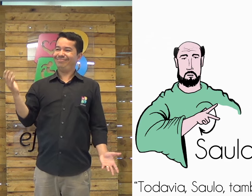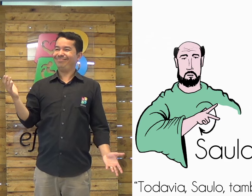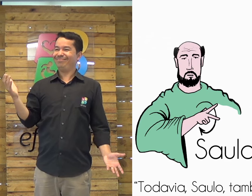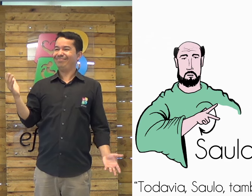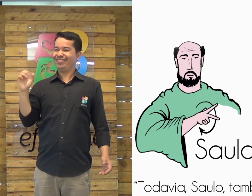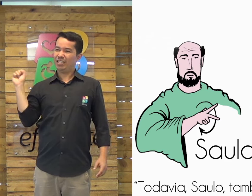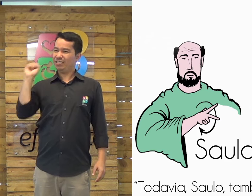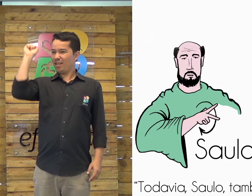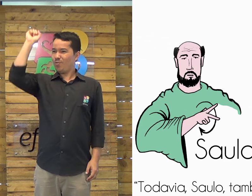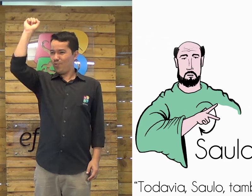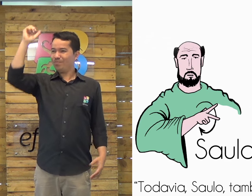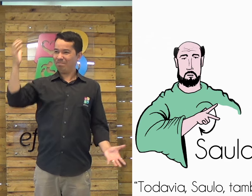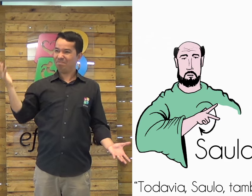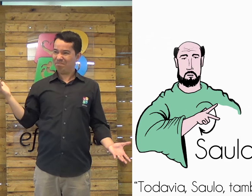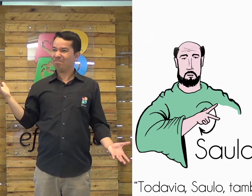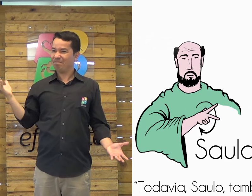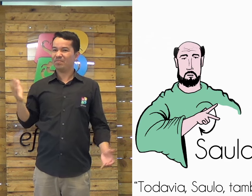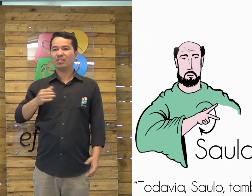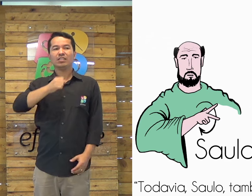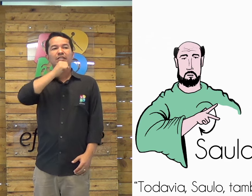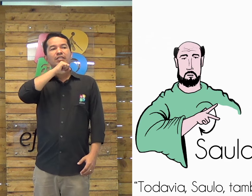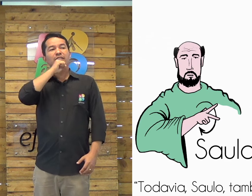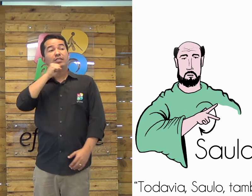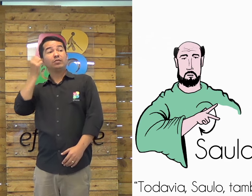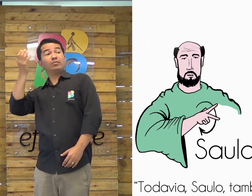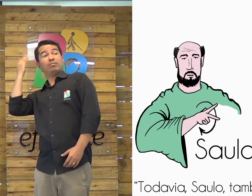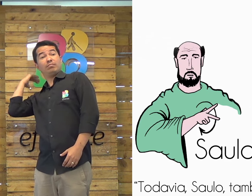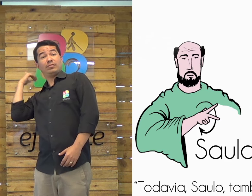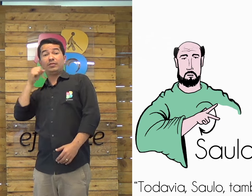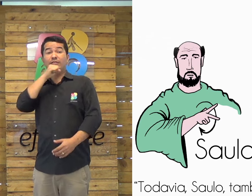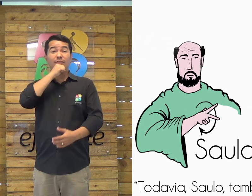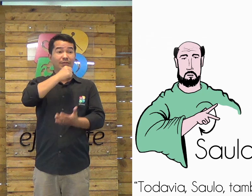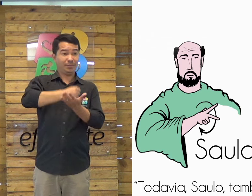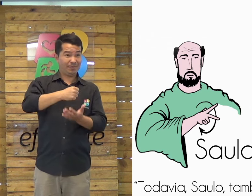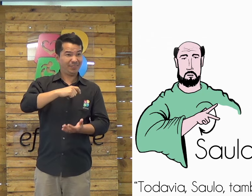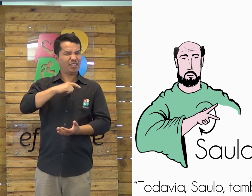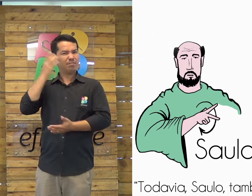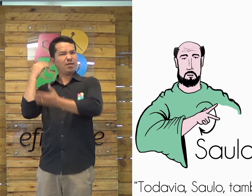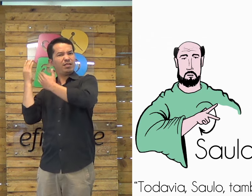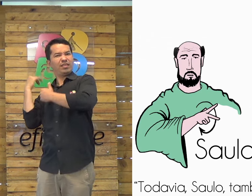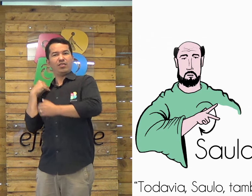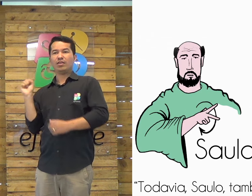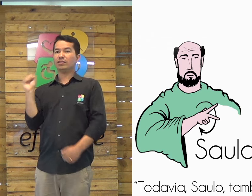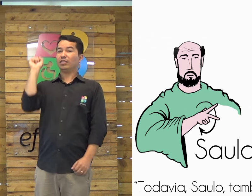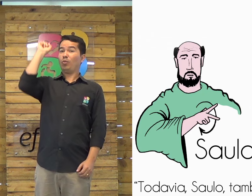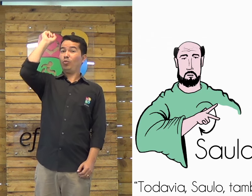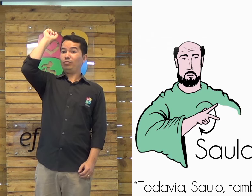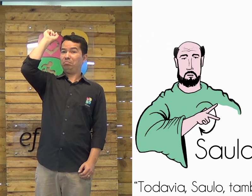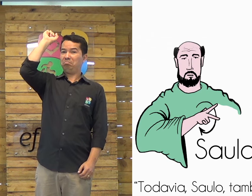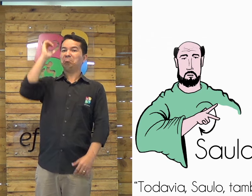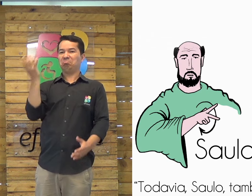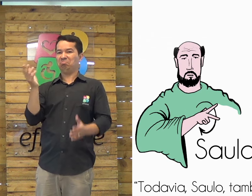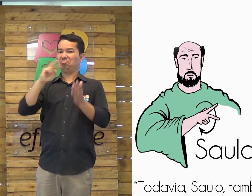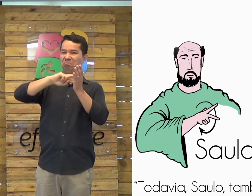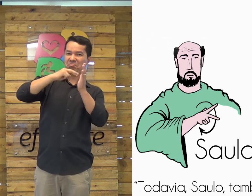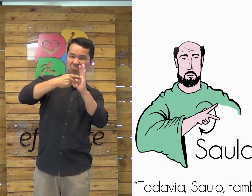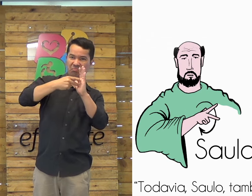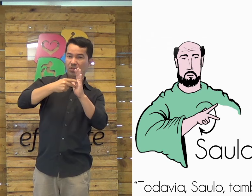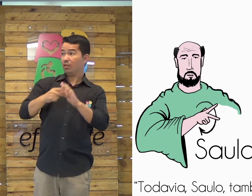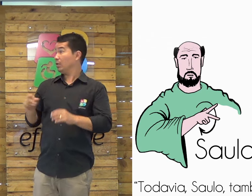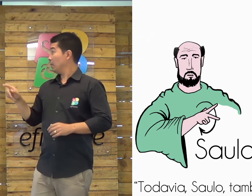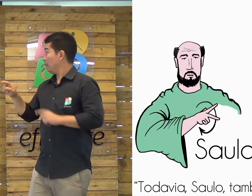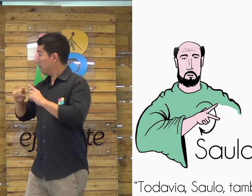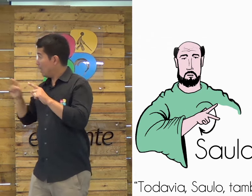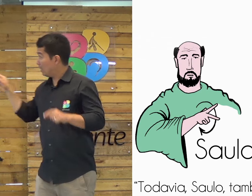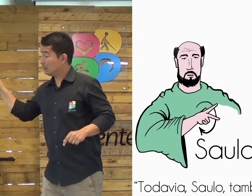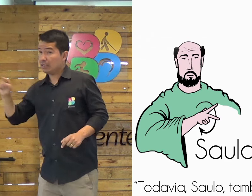Saulo significa Saul também, né? Ele tem o mesmo significado do nome Saul, porque no Antigo Testamento você encontra, né? Saul, você